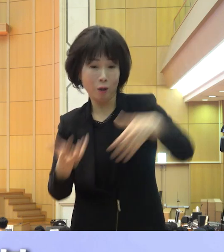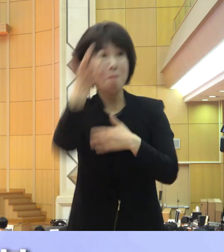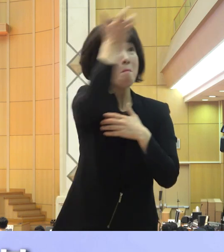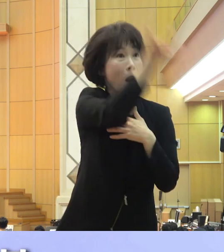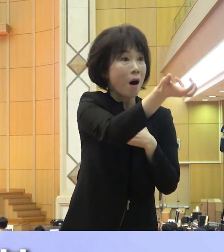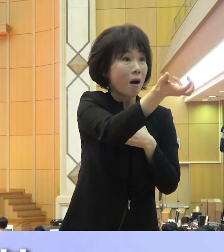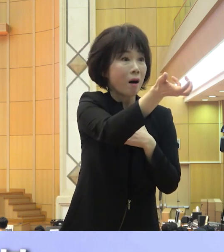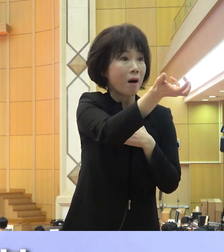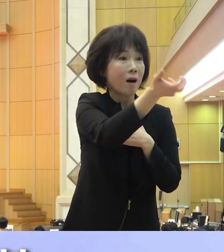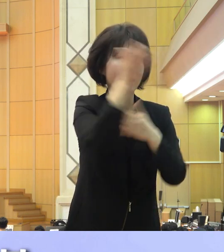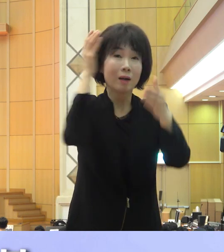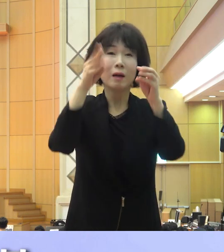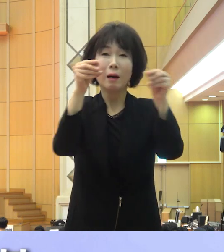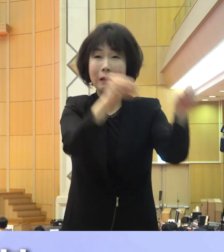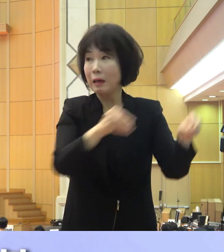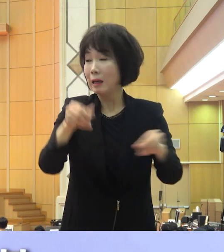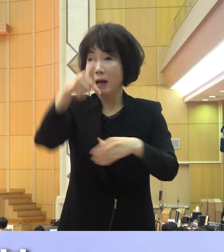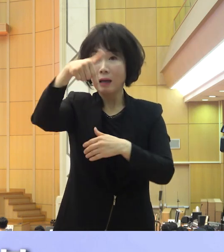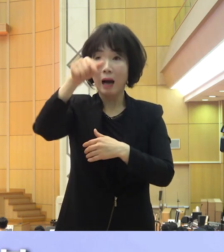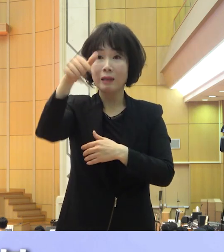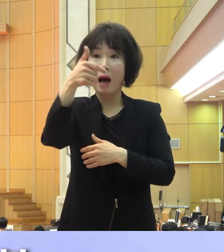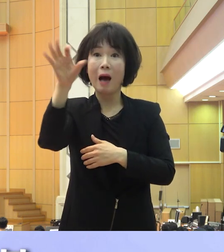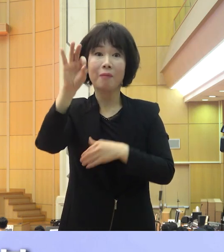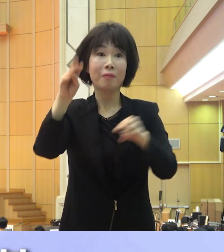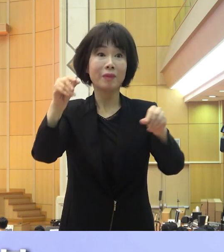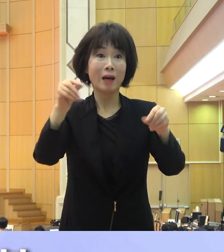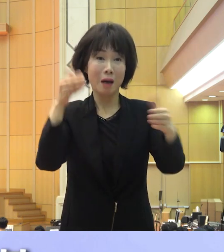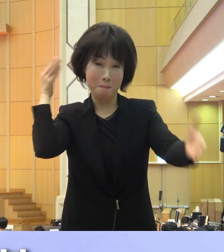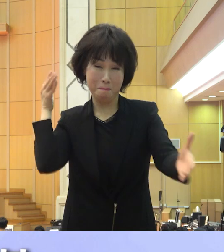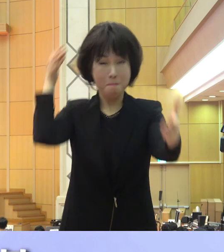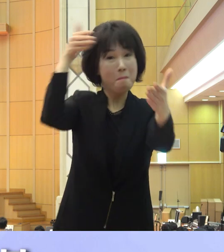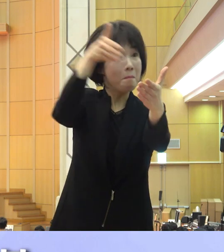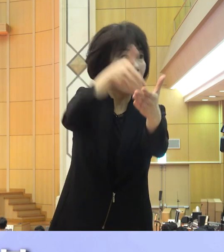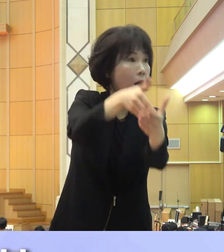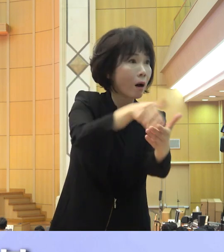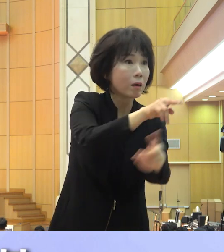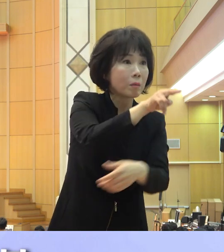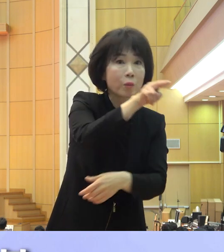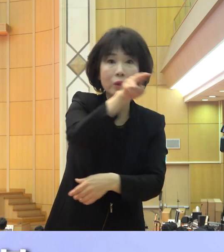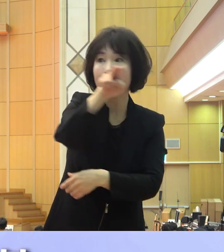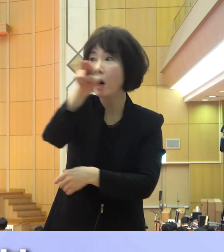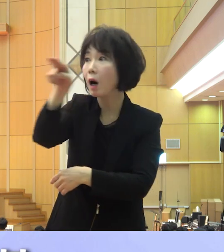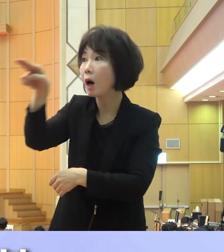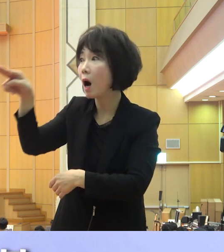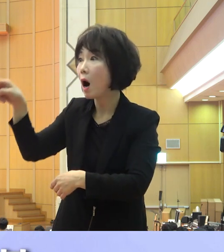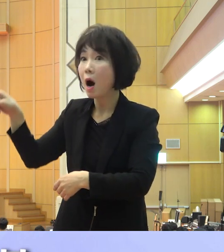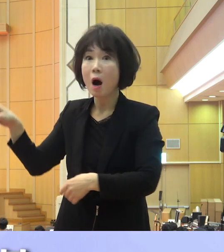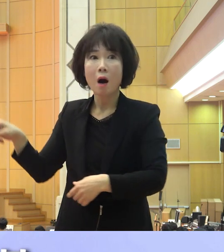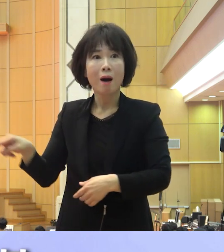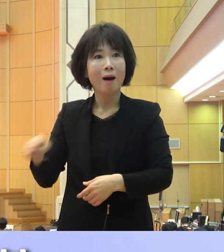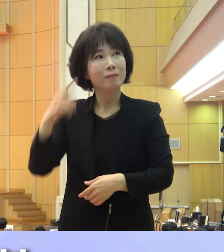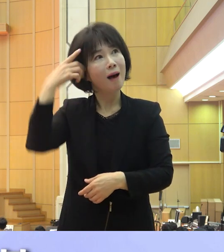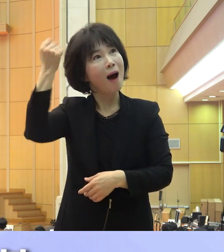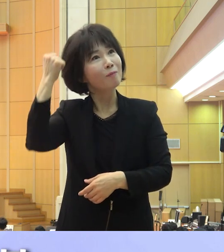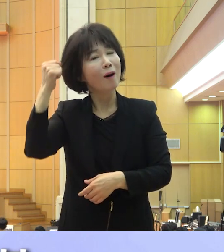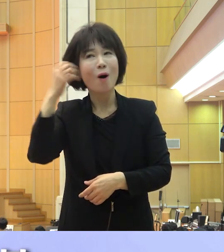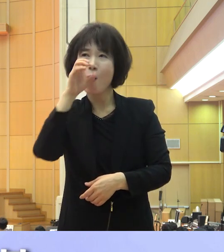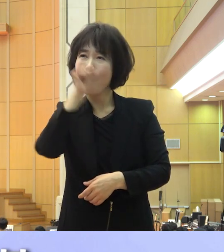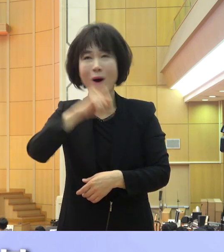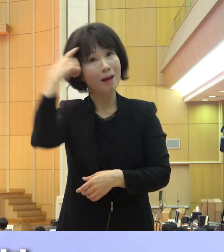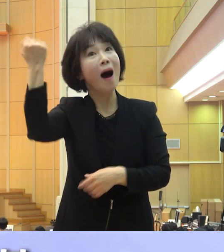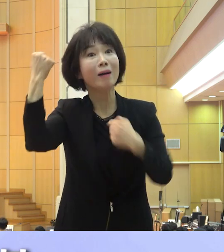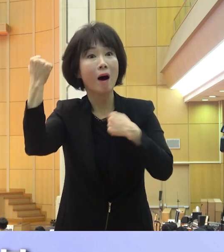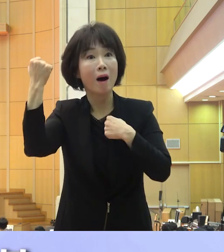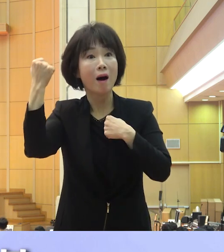하나님이 복 준다고 했으니까 그 가나안 땅이라고 하는 하나님 지시한 땅은 너무너무 기름지고 좋은 땅인 줄